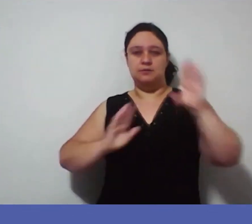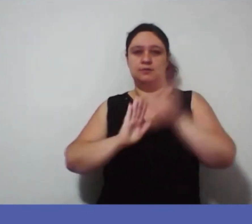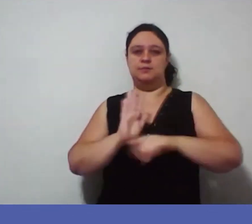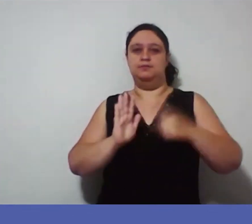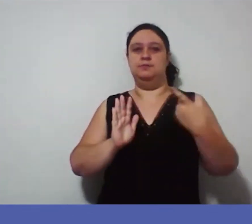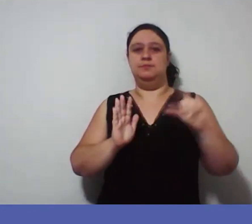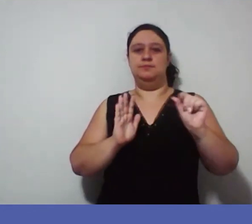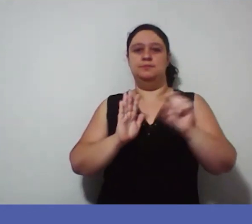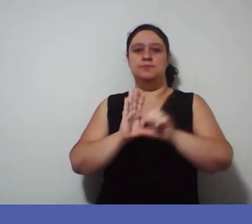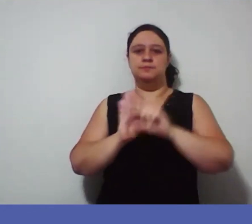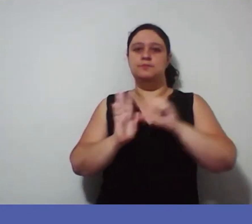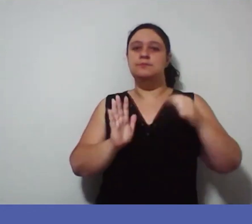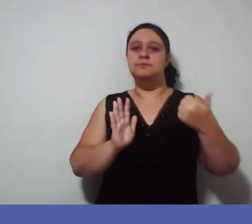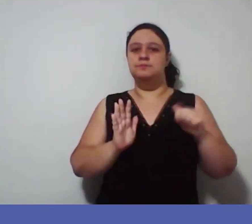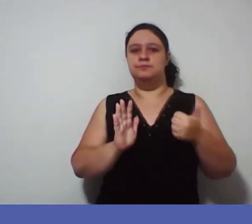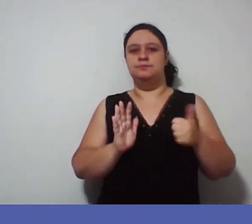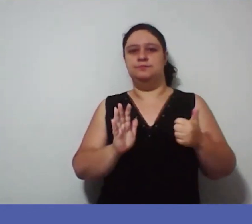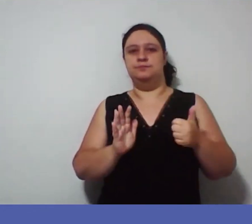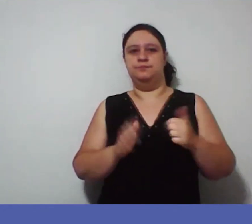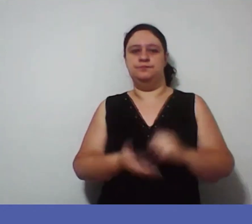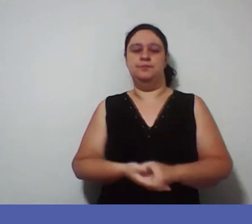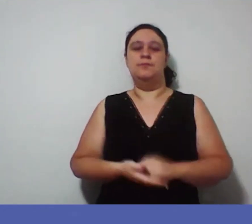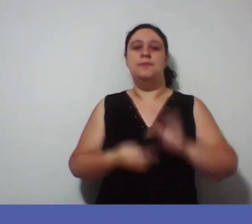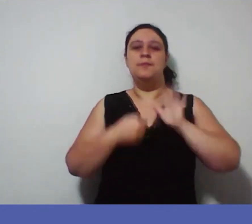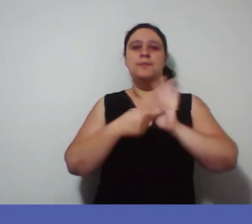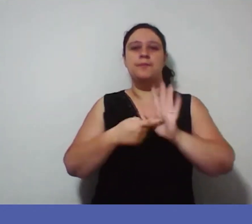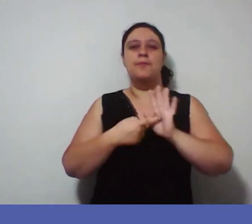11, ali registra que ele se